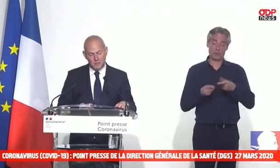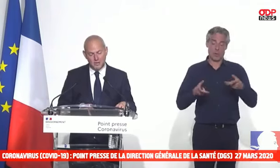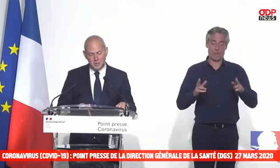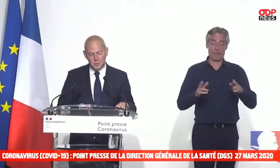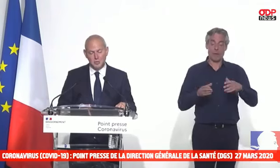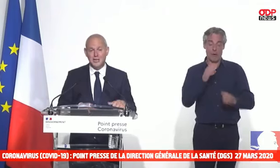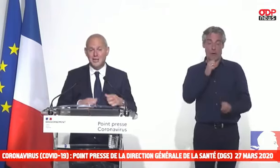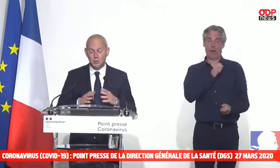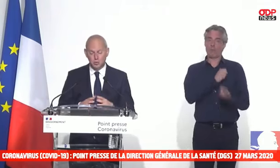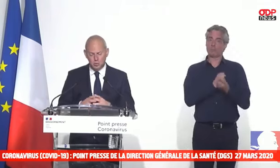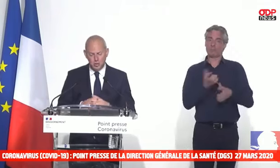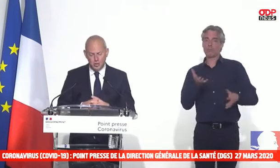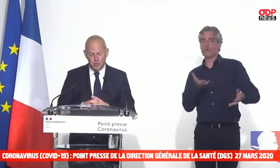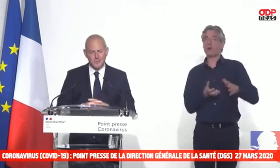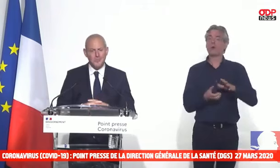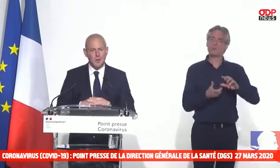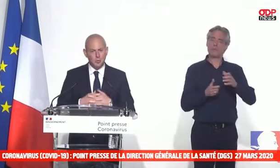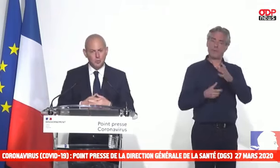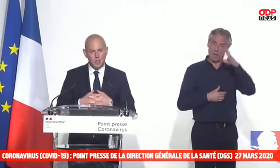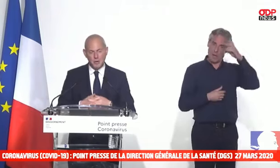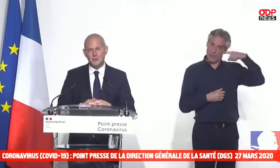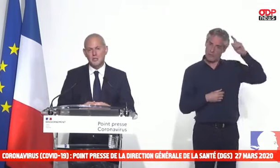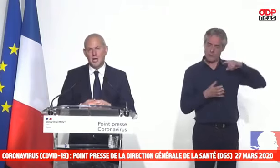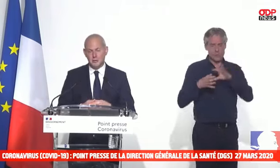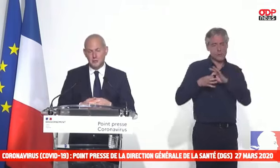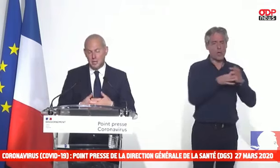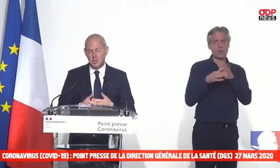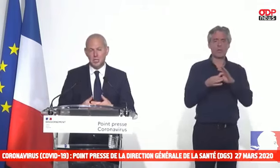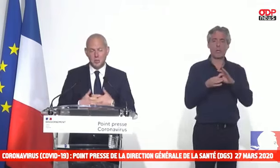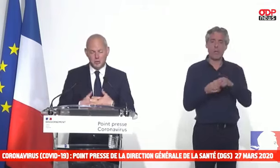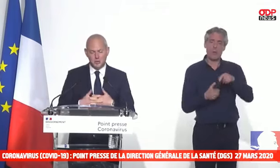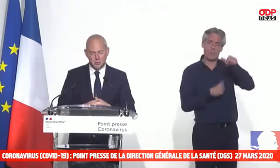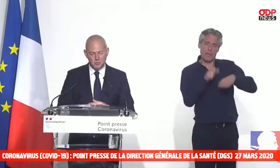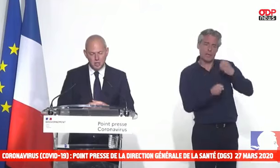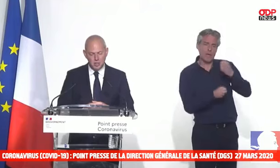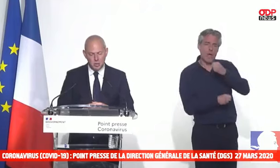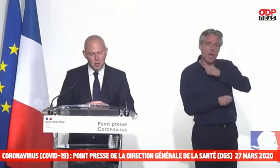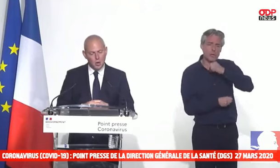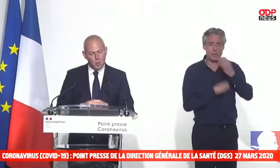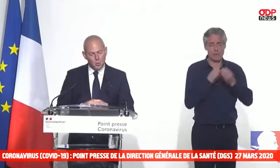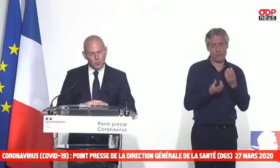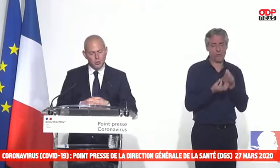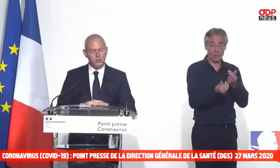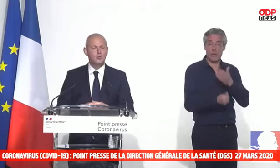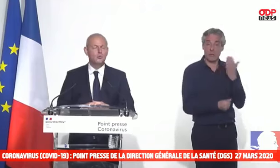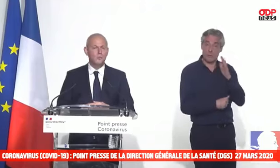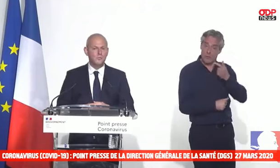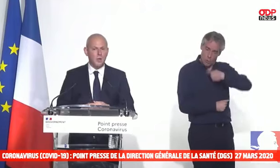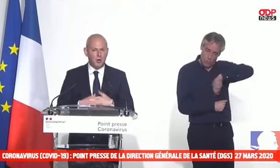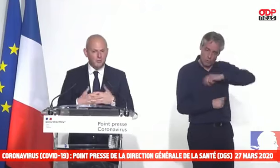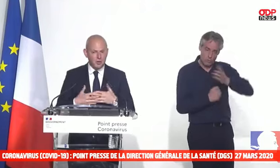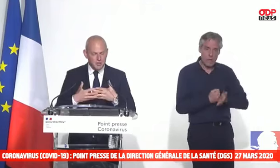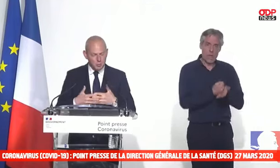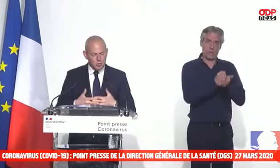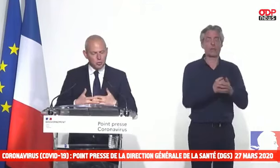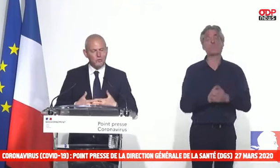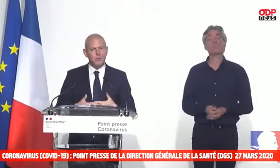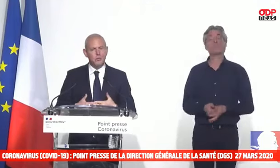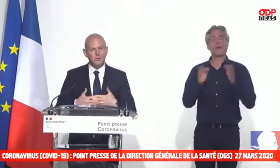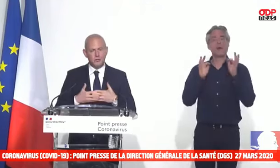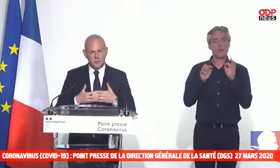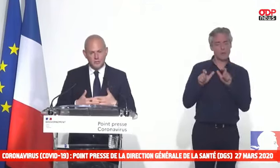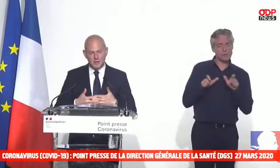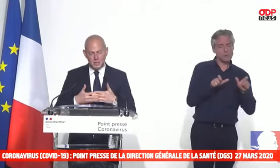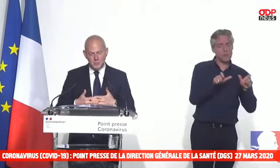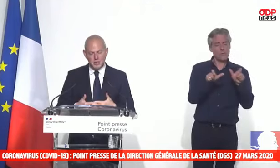tout à fait exceptionnelle, être solidaires, puisque les personnes âgées, les personnes les plus fragiles ont besoin de nous. Enfin, en termes de